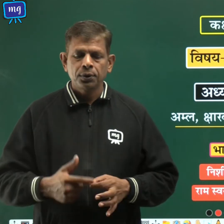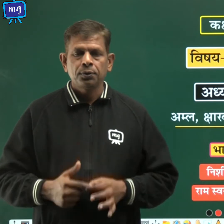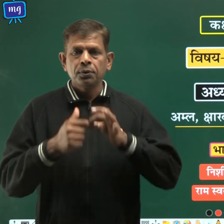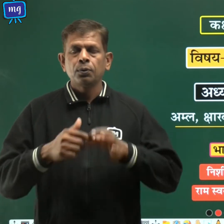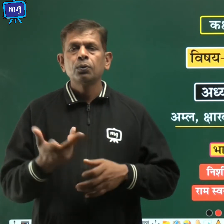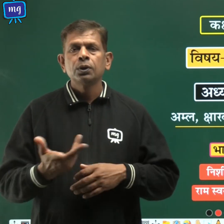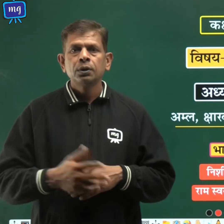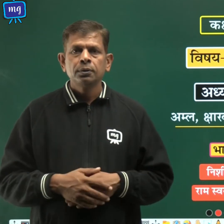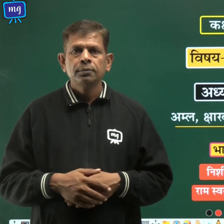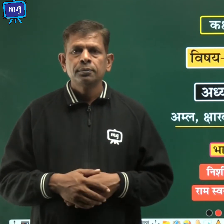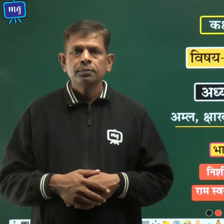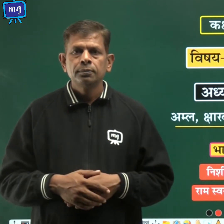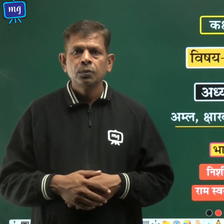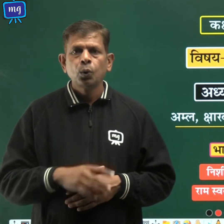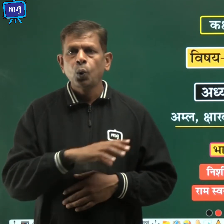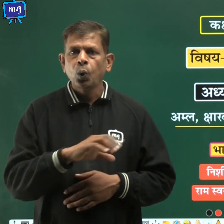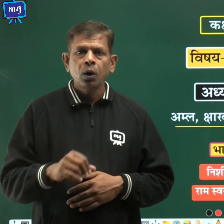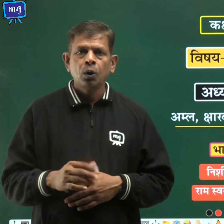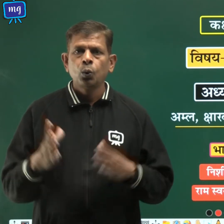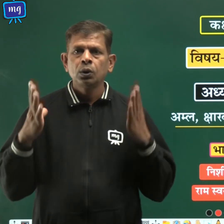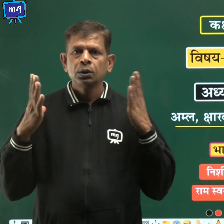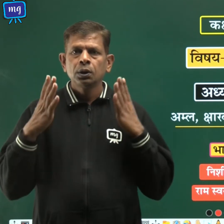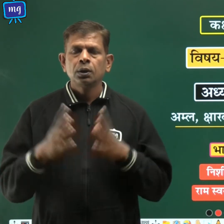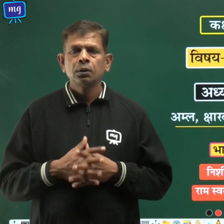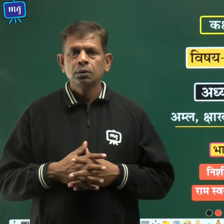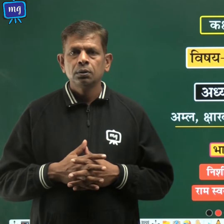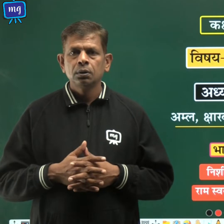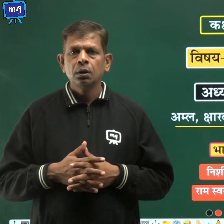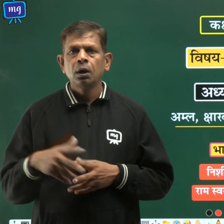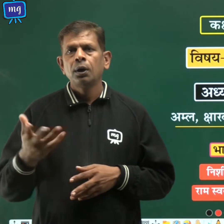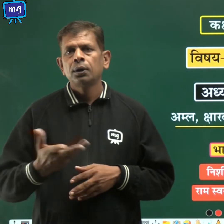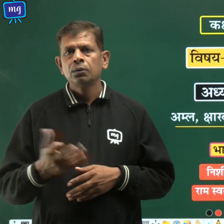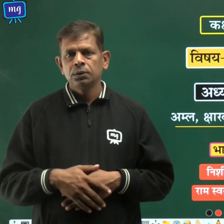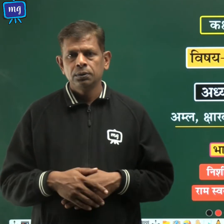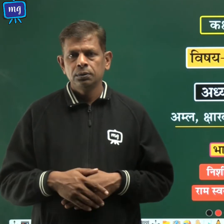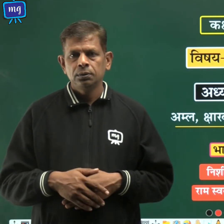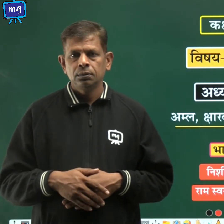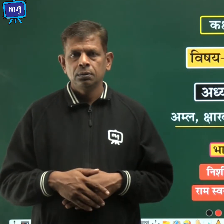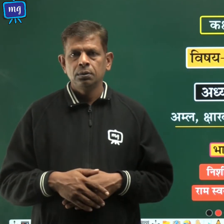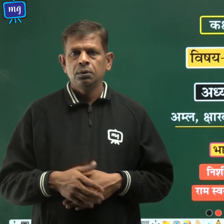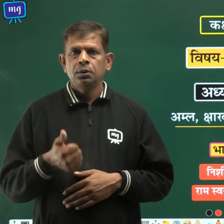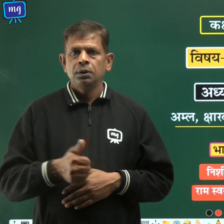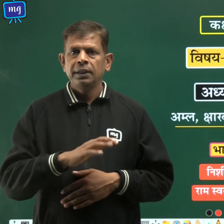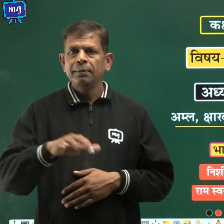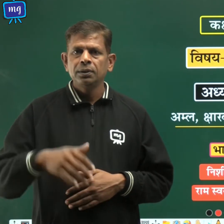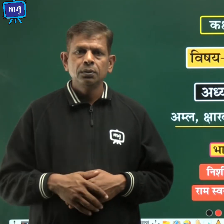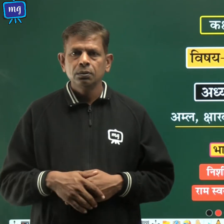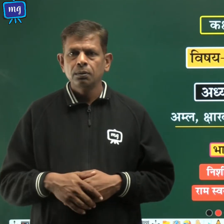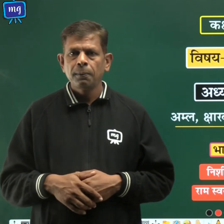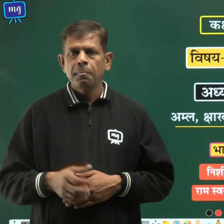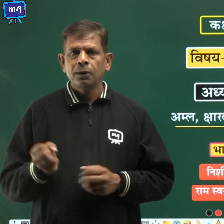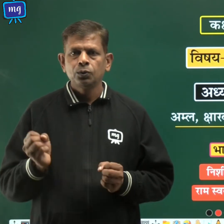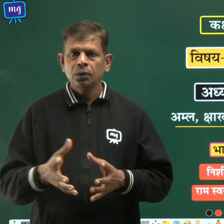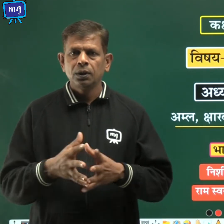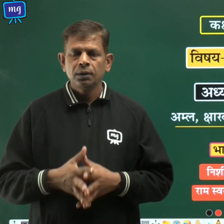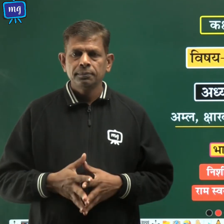हैं और उदासीनीकरण क्या होती है। ठीक है बच्चों, शुरू